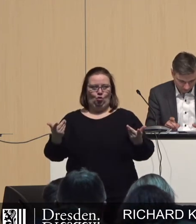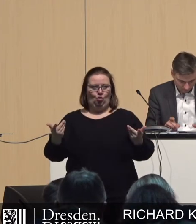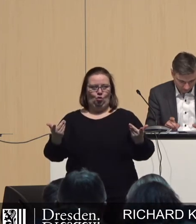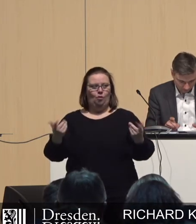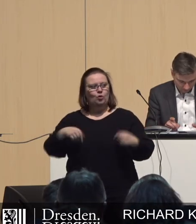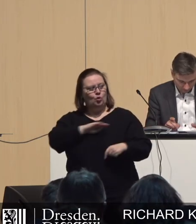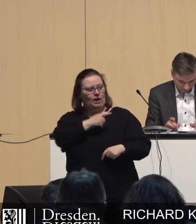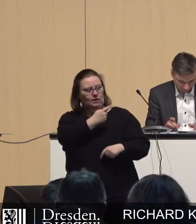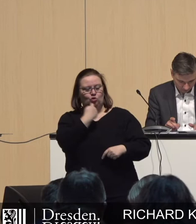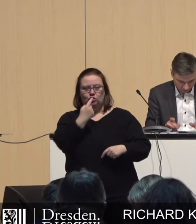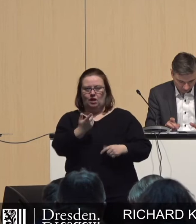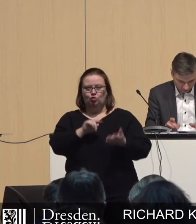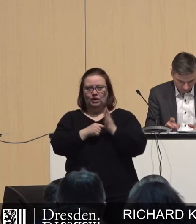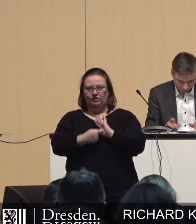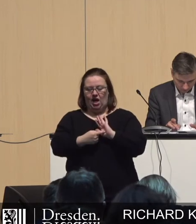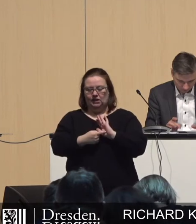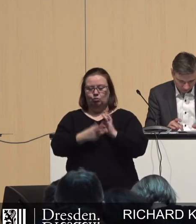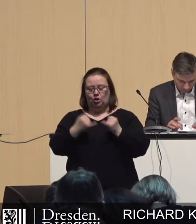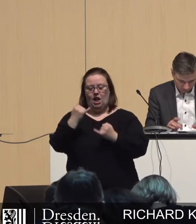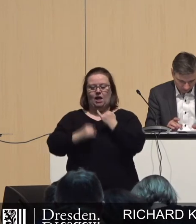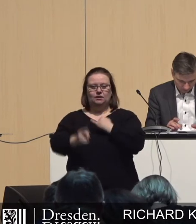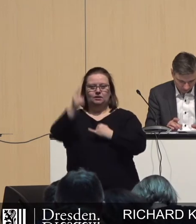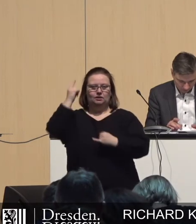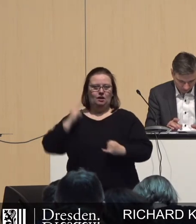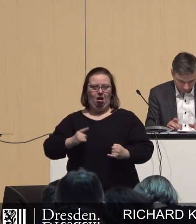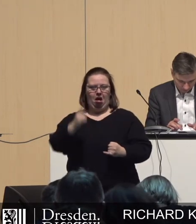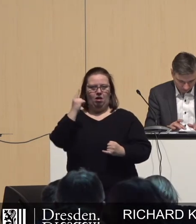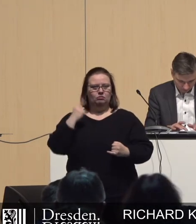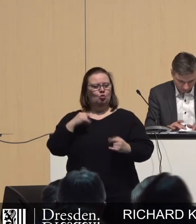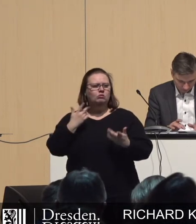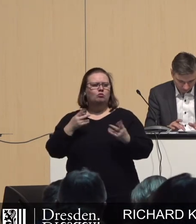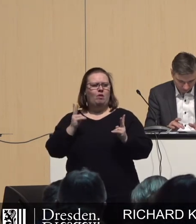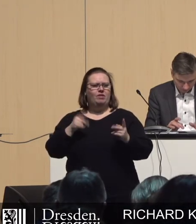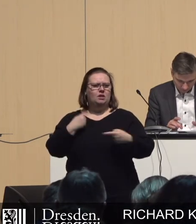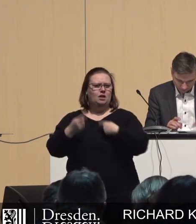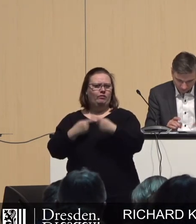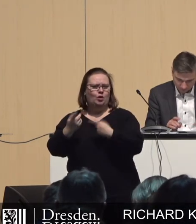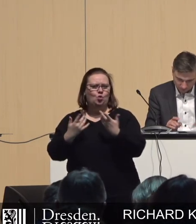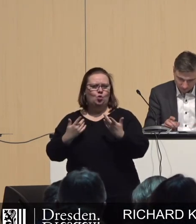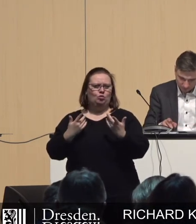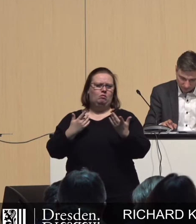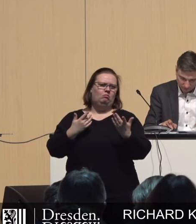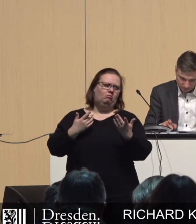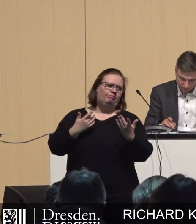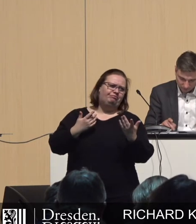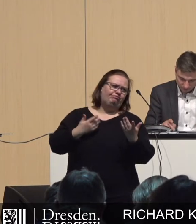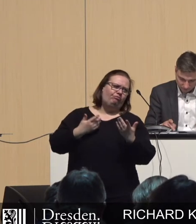hat gerade eben schon darauf hingewiesen, wir haben in den letzten Jahren eigentlich eine Tendenz gehabt, die immer mehr ging von